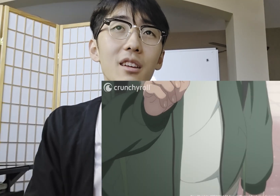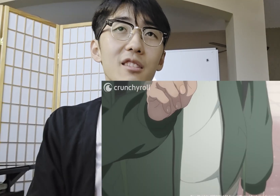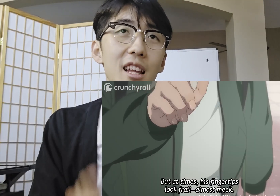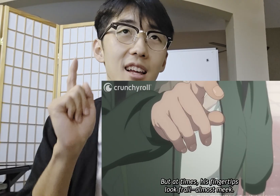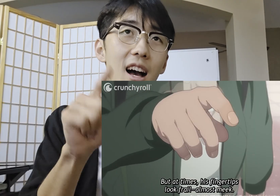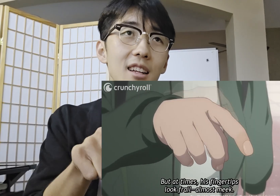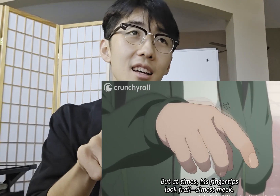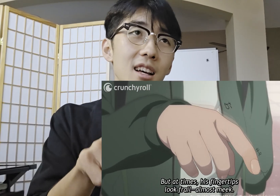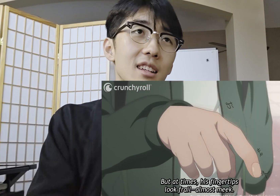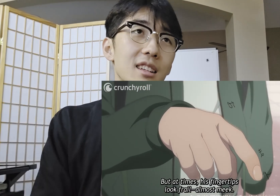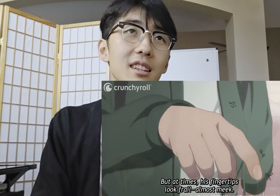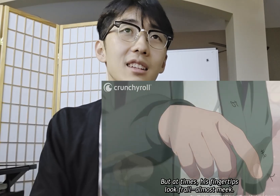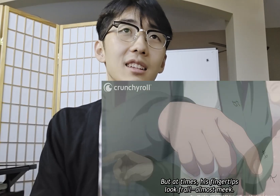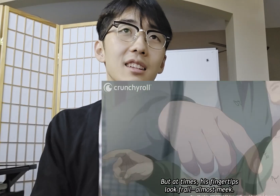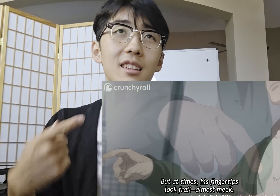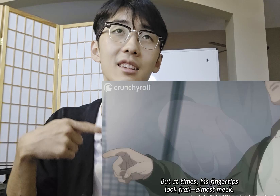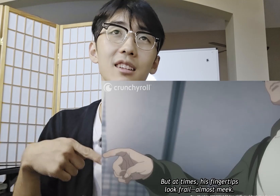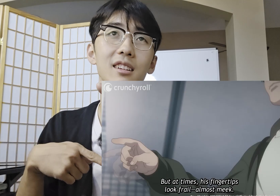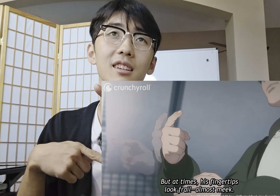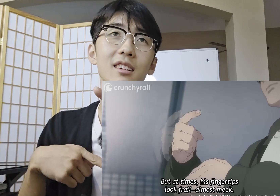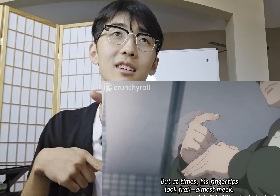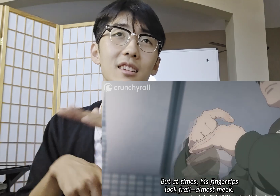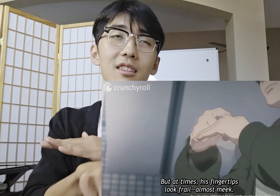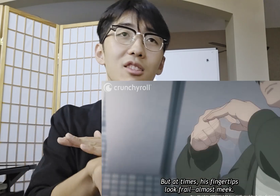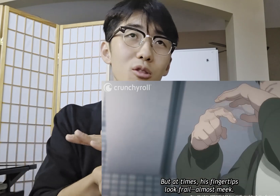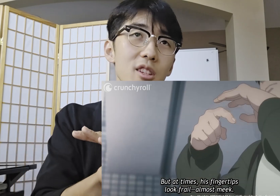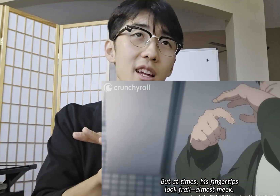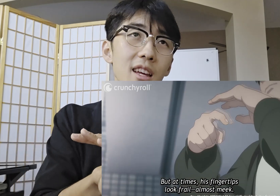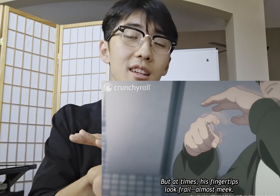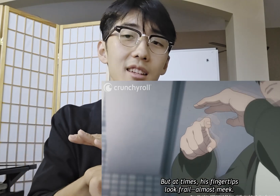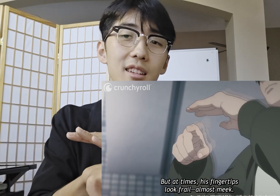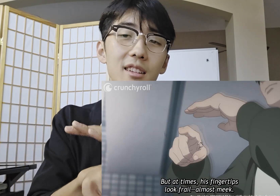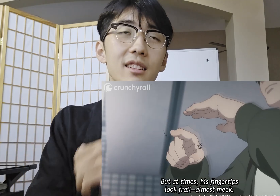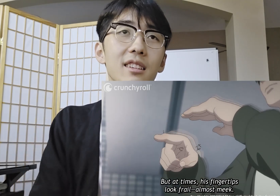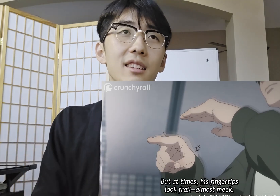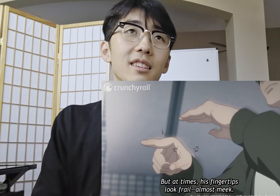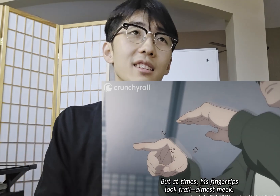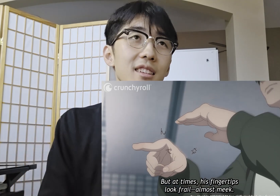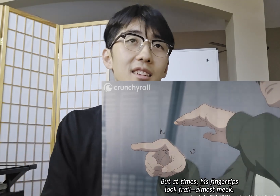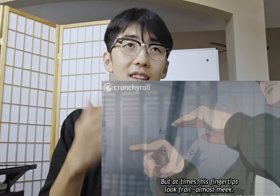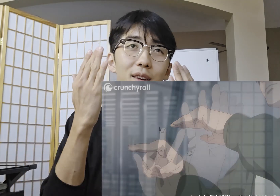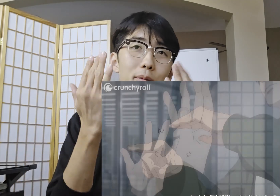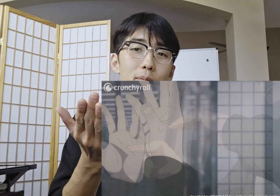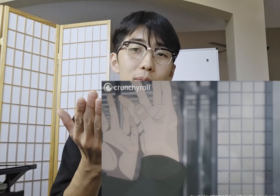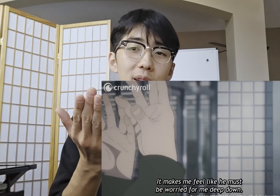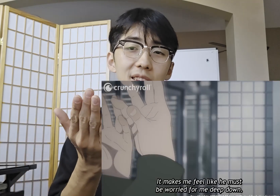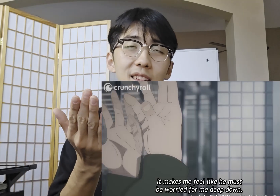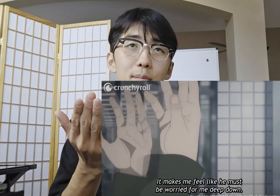So that's だけど、 anata. 時々弱々しく どうして？ 力の入らない指先が This 本 is 当は